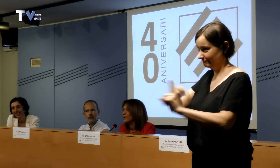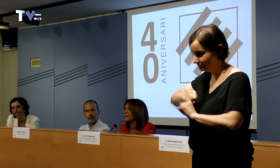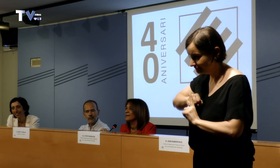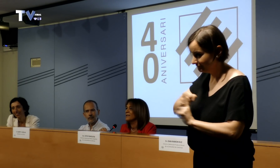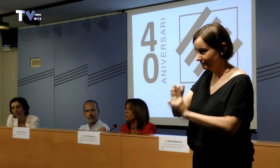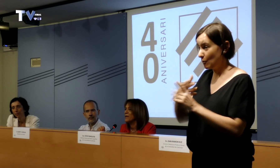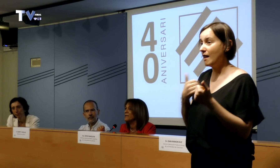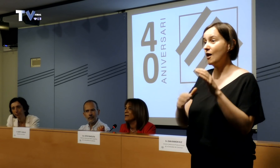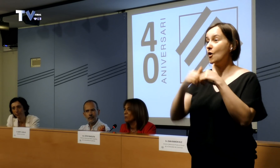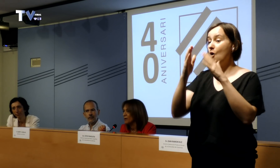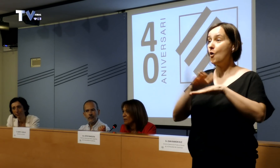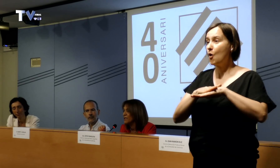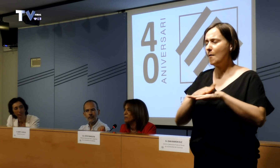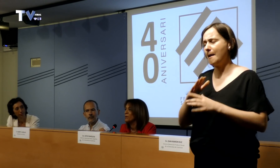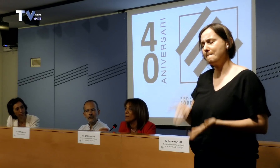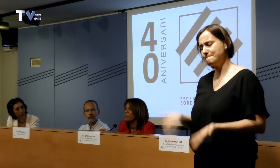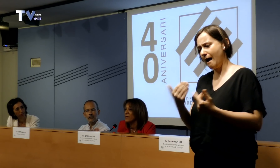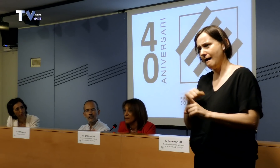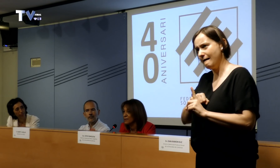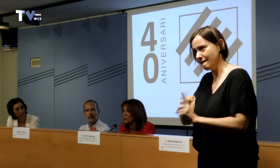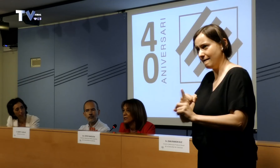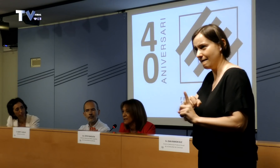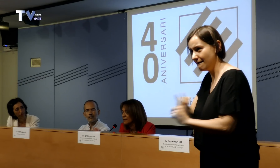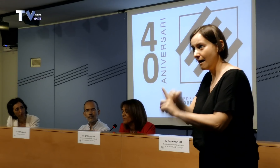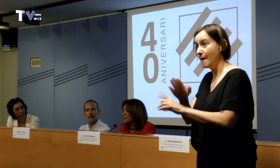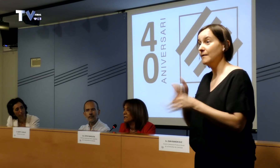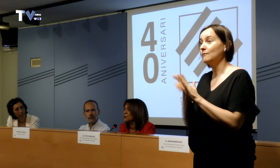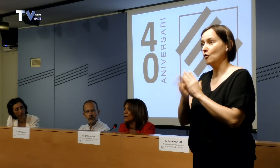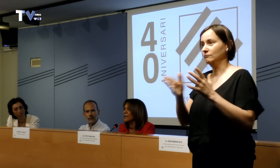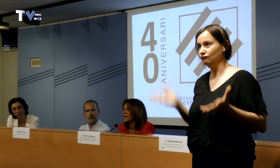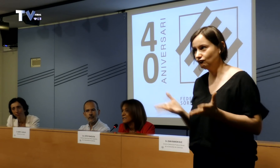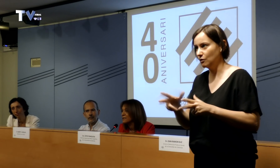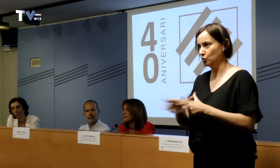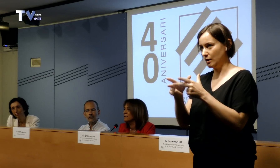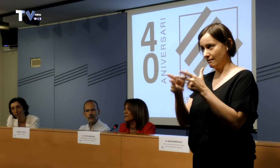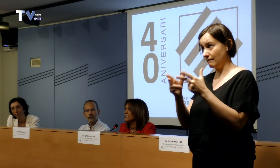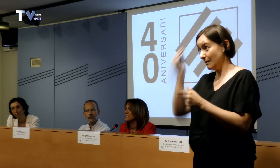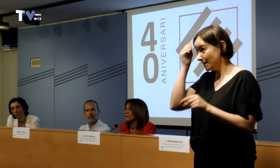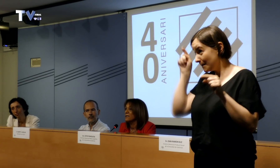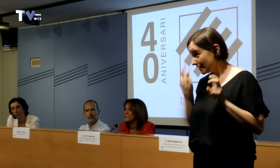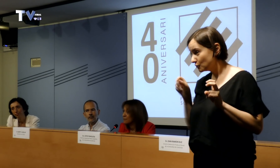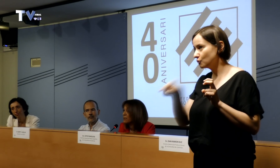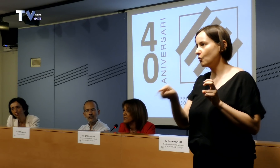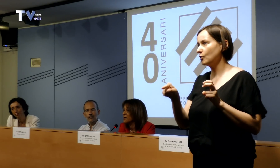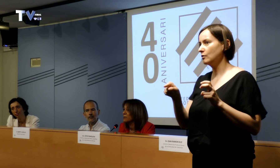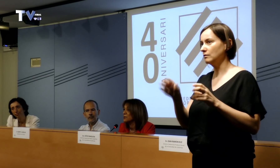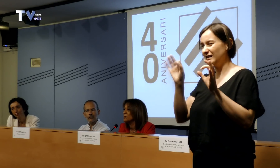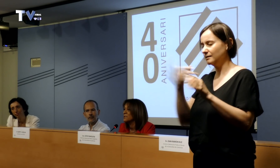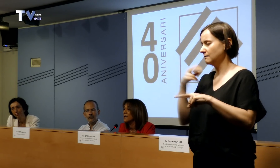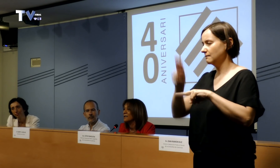govern i empeny el Parlament perquè empeny la societat. I jo crec que aquesta és la celebració més gran